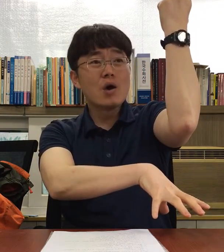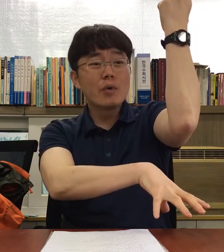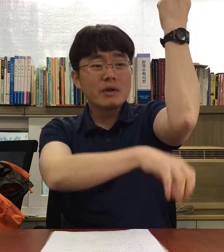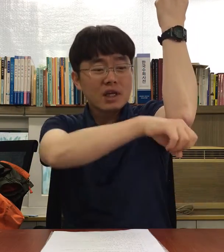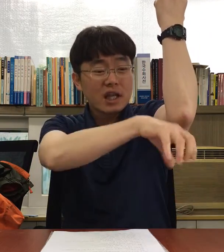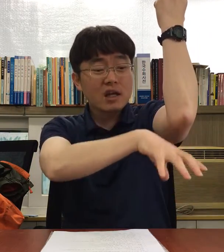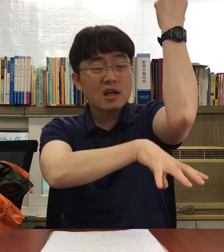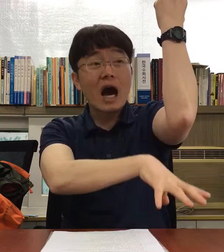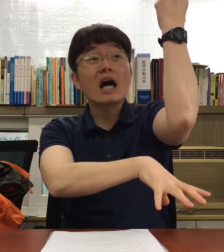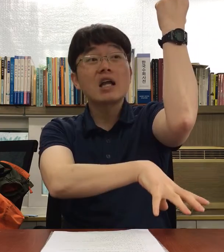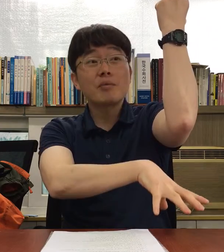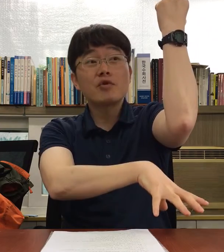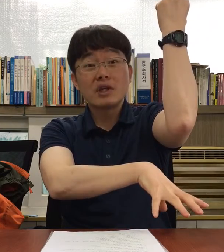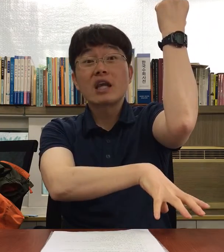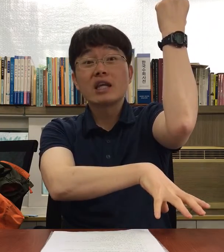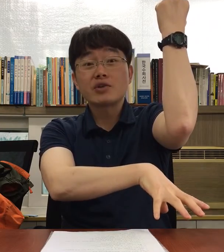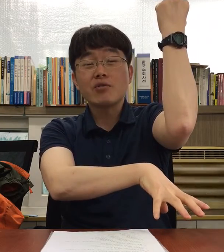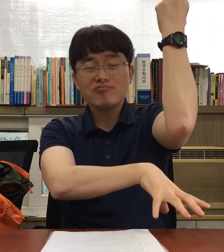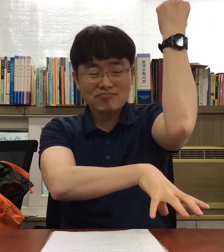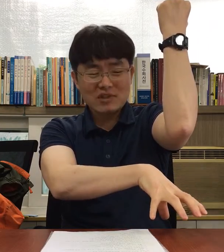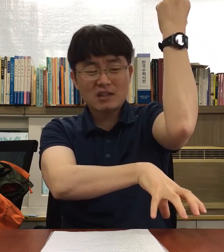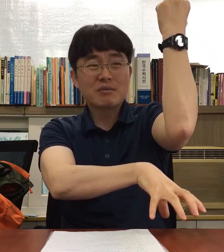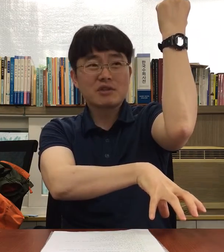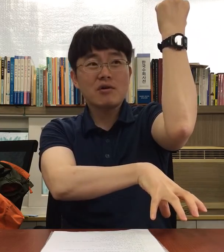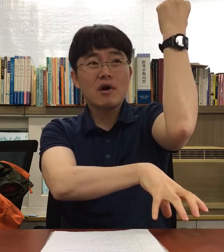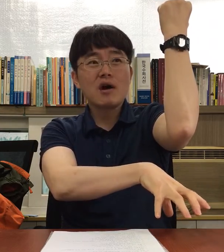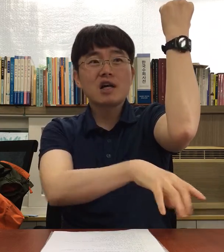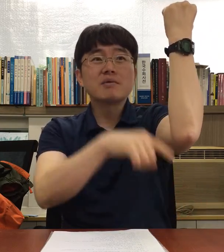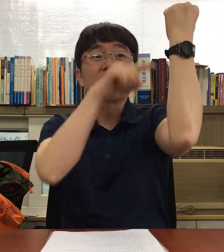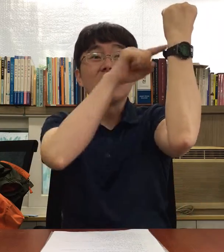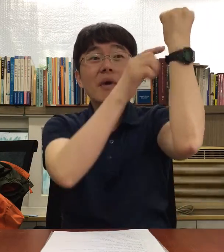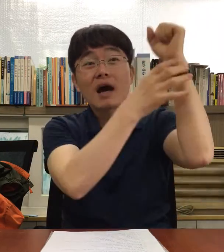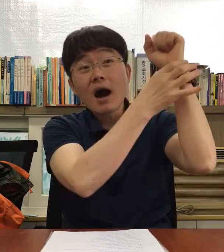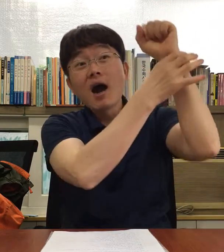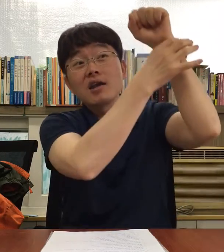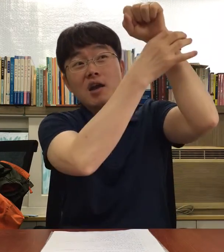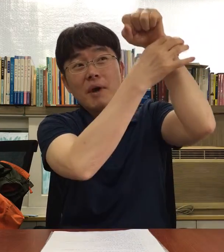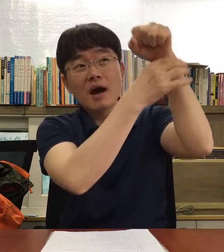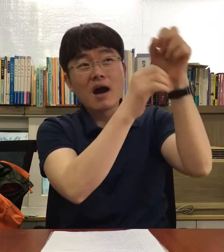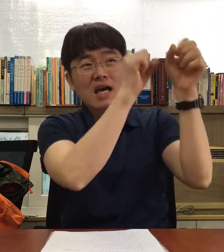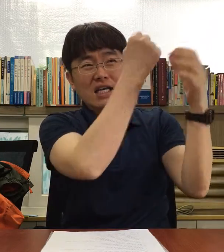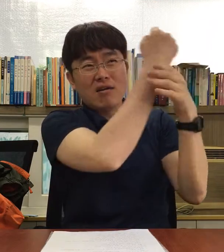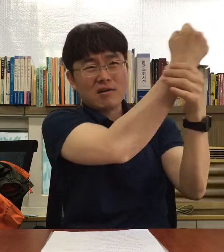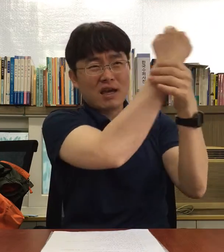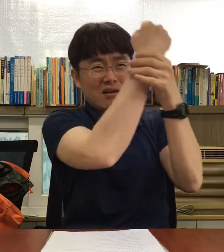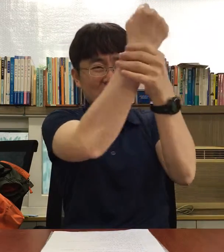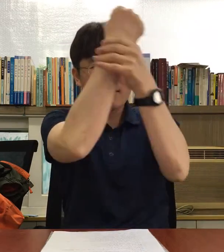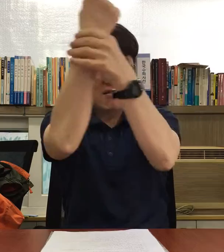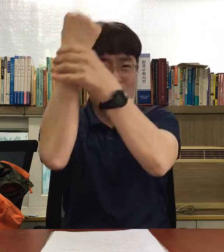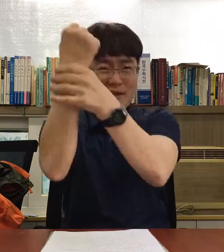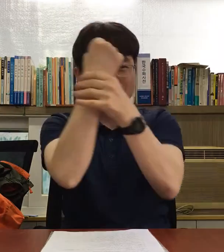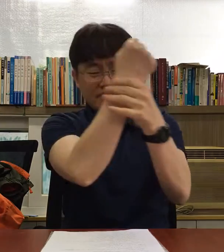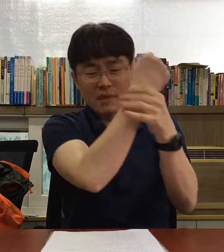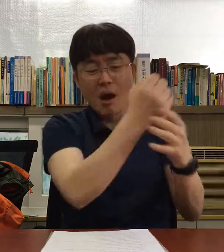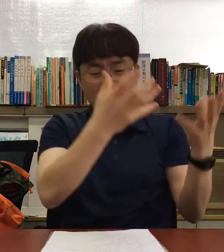왜냐면 이렇게 내려가는 건 강하다는 표현이 되겠죠. 쫙 잡았죠. 그럼 여기 열매가 이렇게